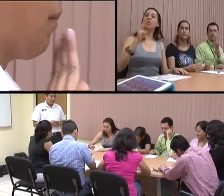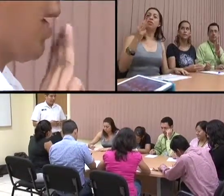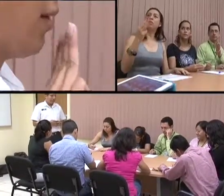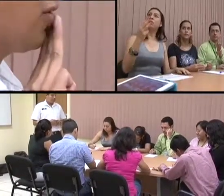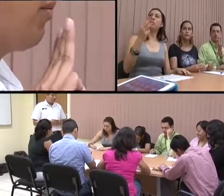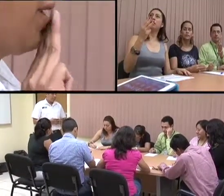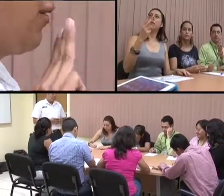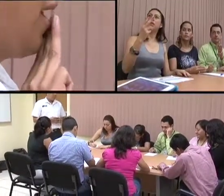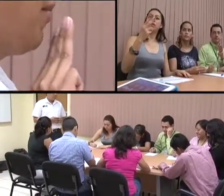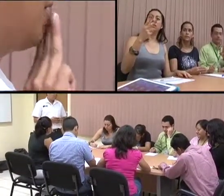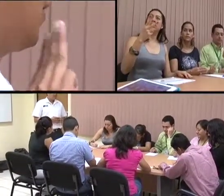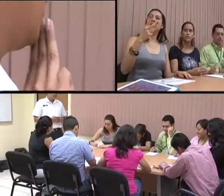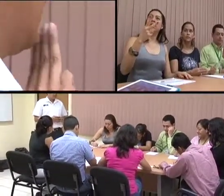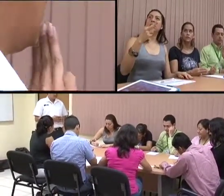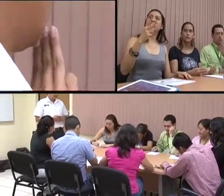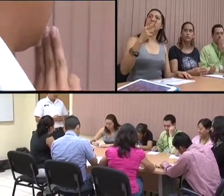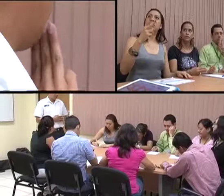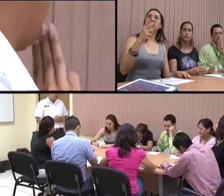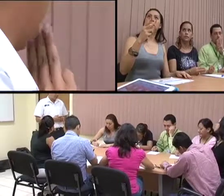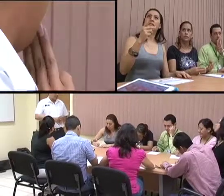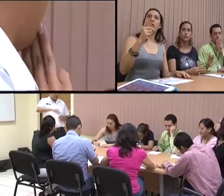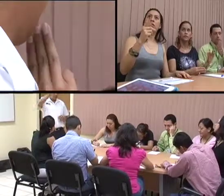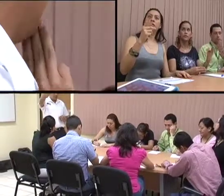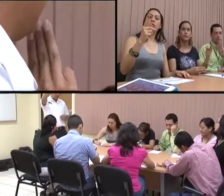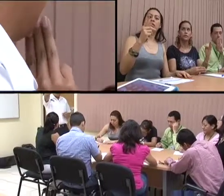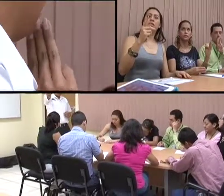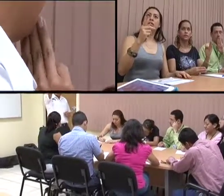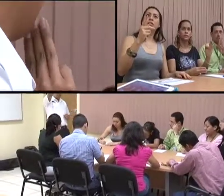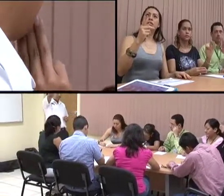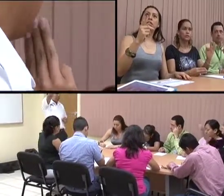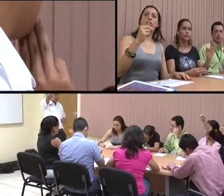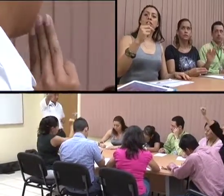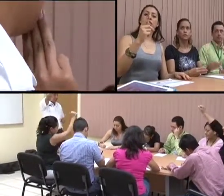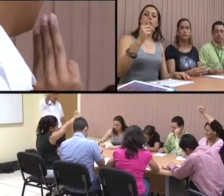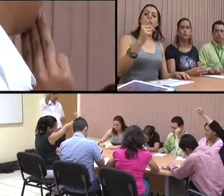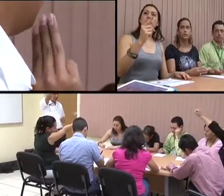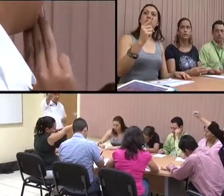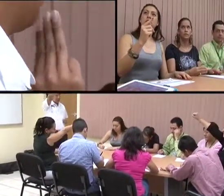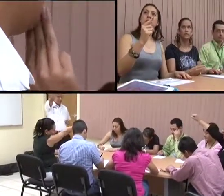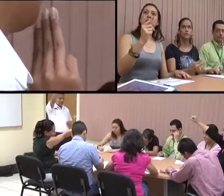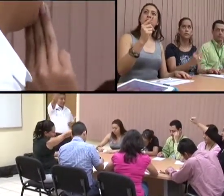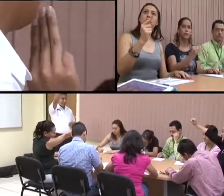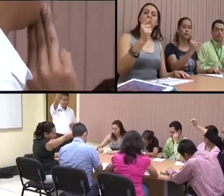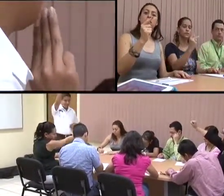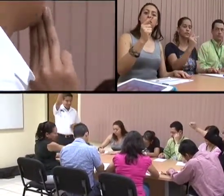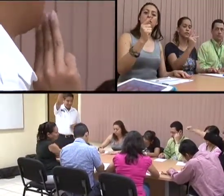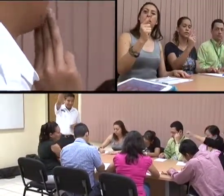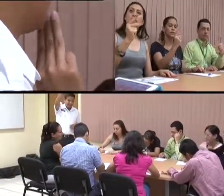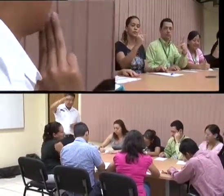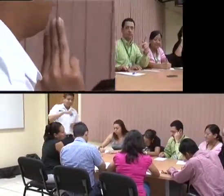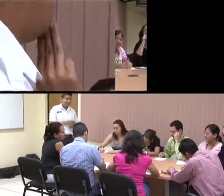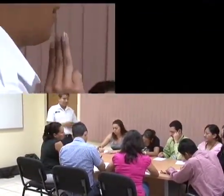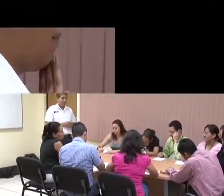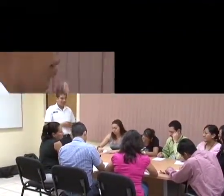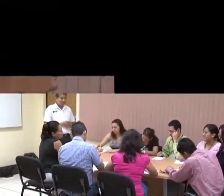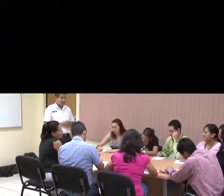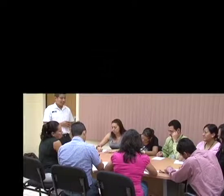discapacidad auditiva y algunos con discapacidad motriz. Tienen planeado el programa de inclusión a otros municipios donde existen subcentros de